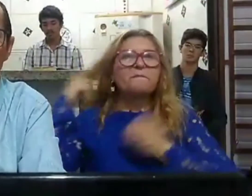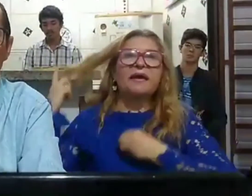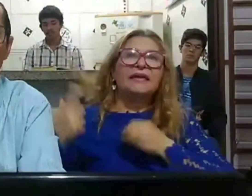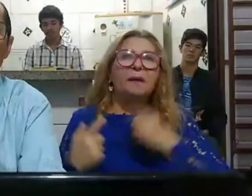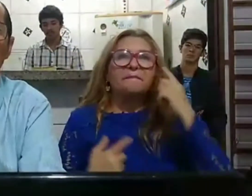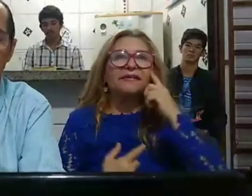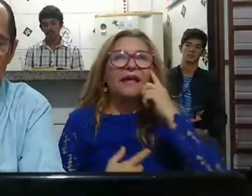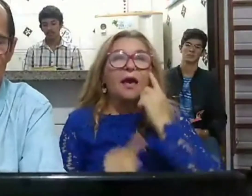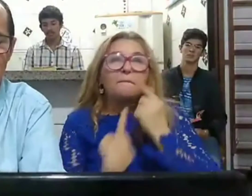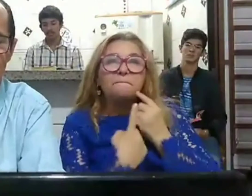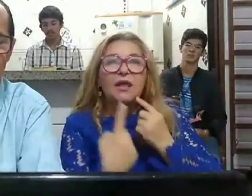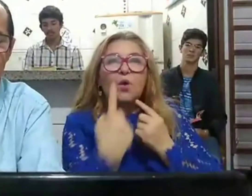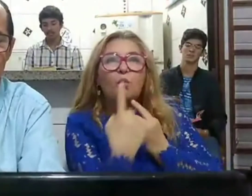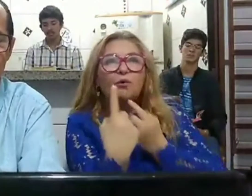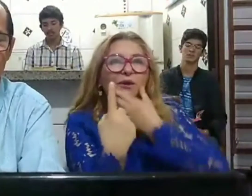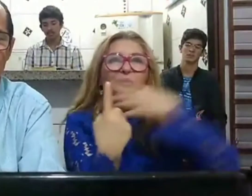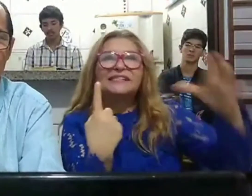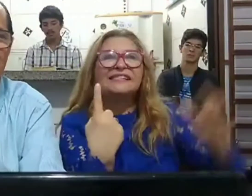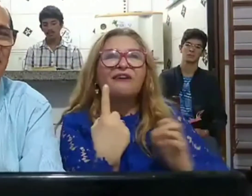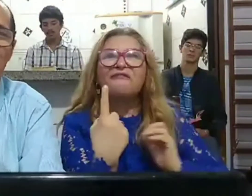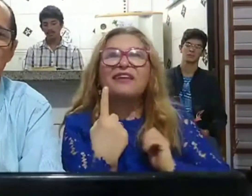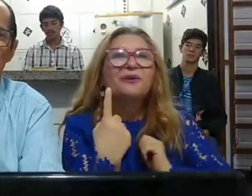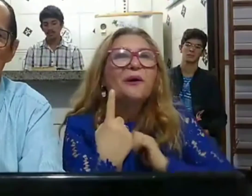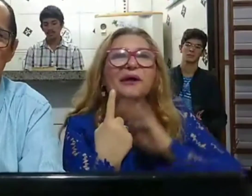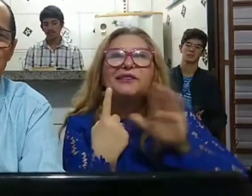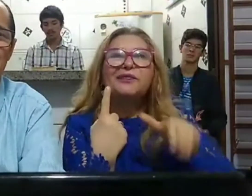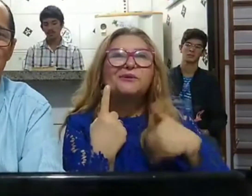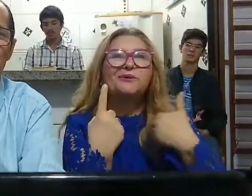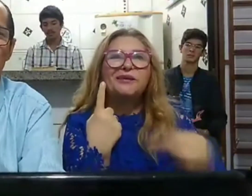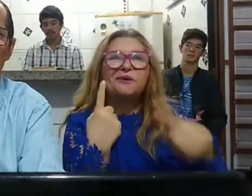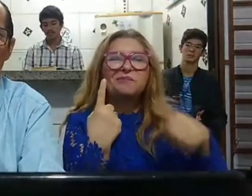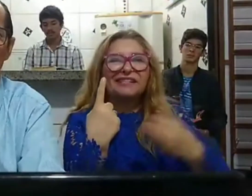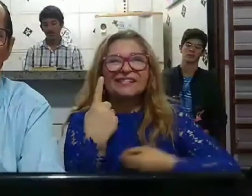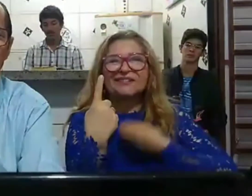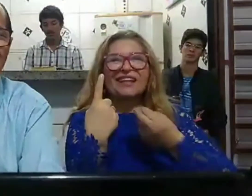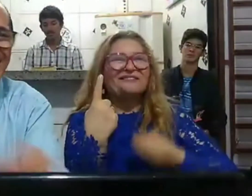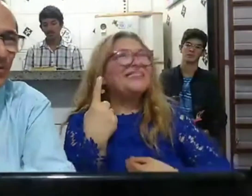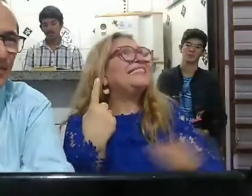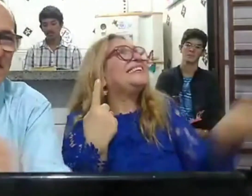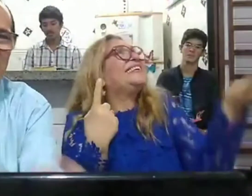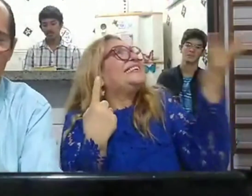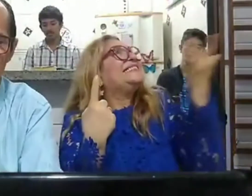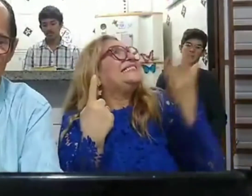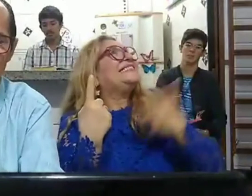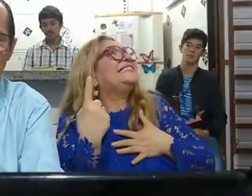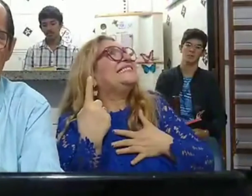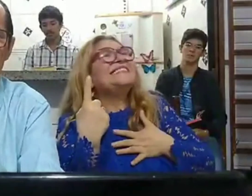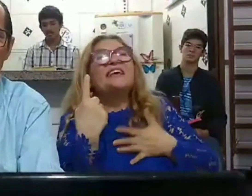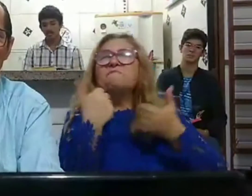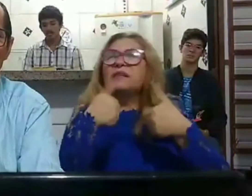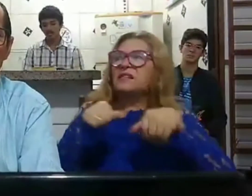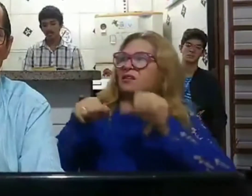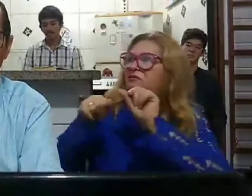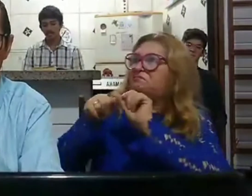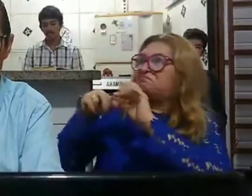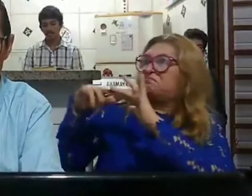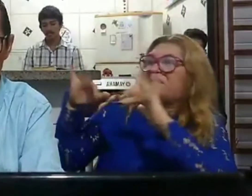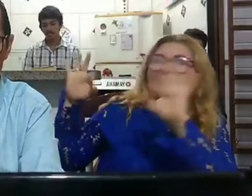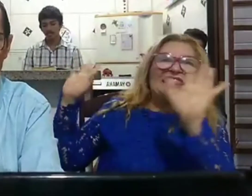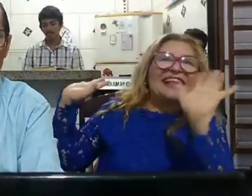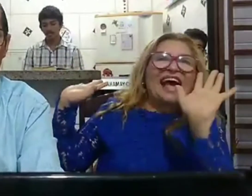Salvador único e suficiente. Jesus é suficiente para nós, não precisamos de mais nada.